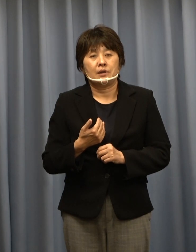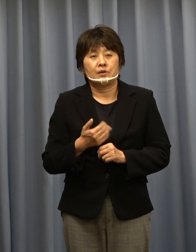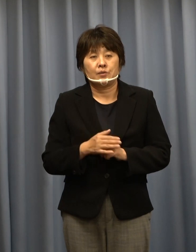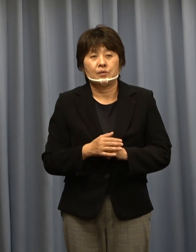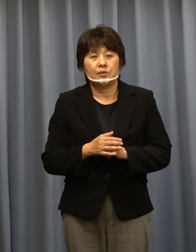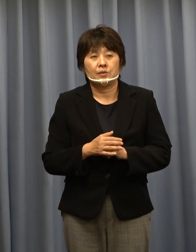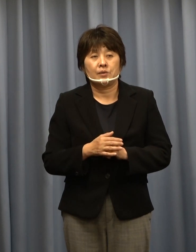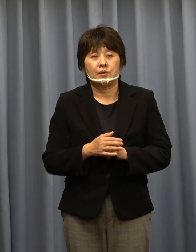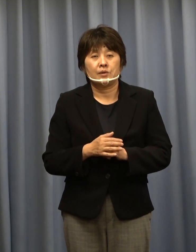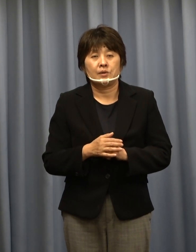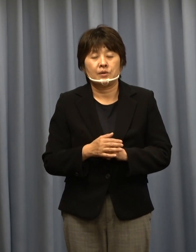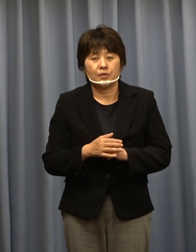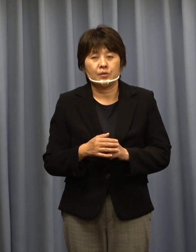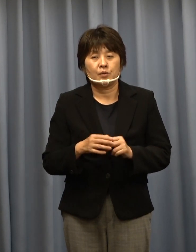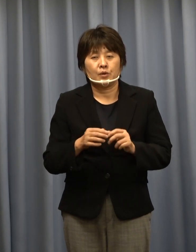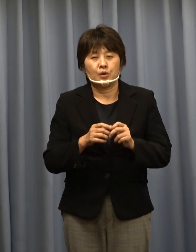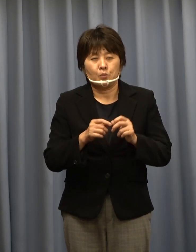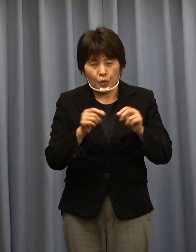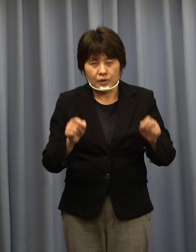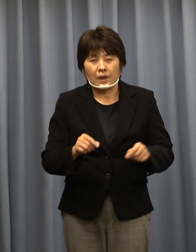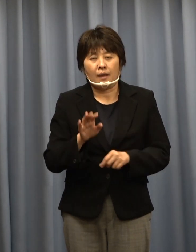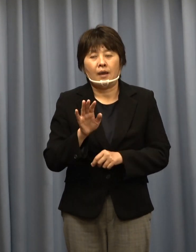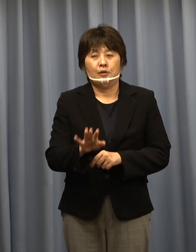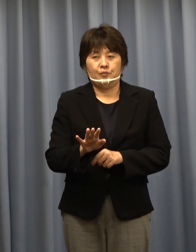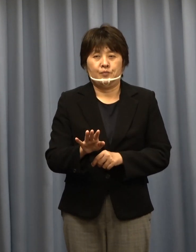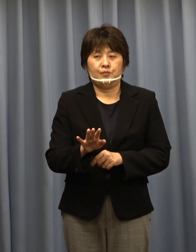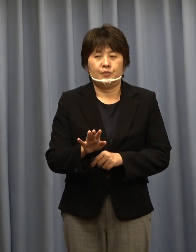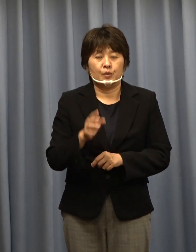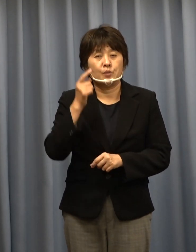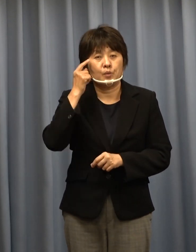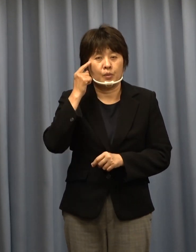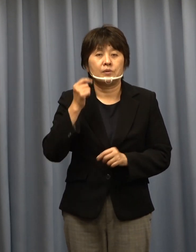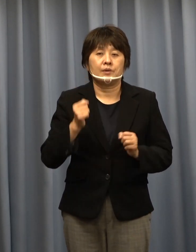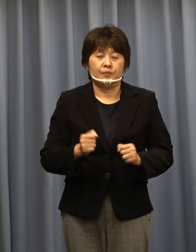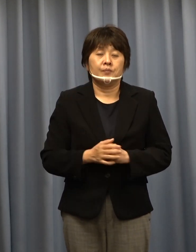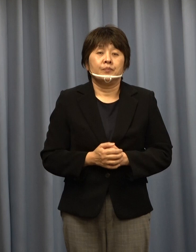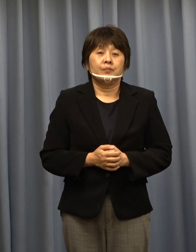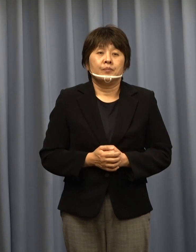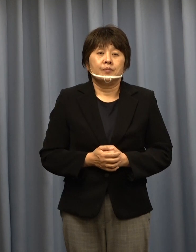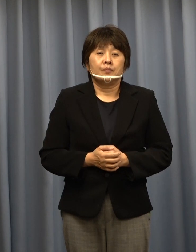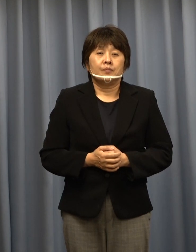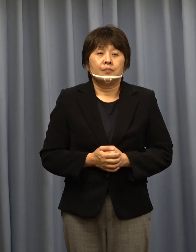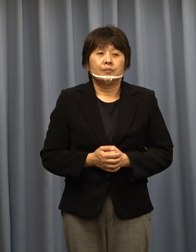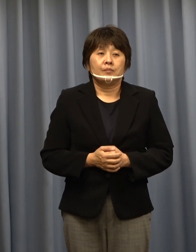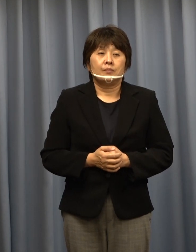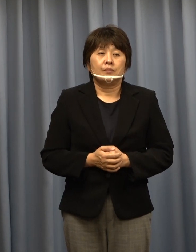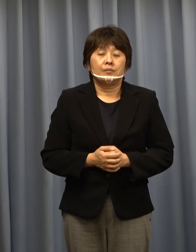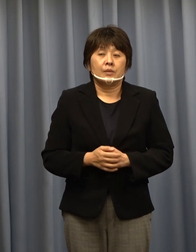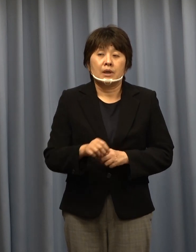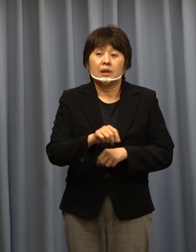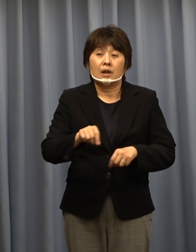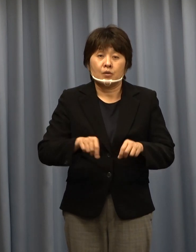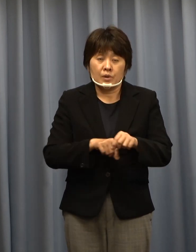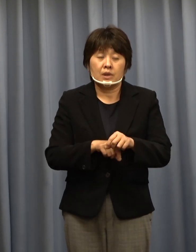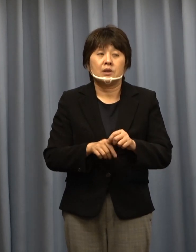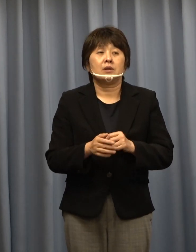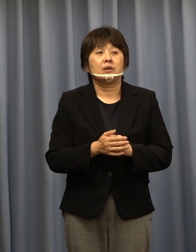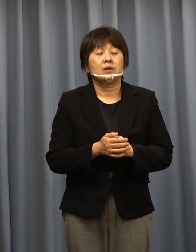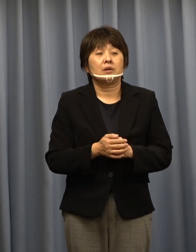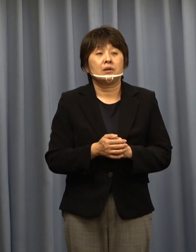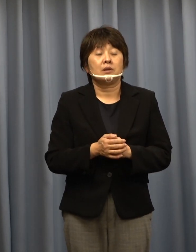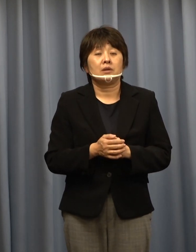問題で なりかねないというふうに、思ったところであります。 他方でそのミクロというんでしょう